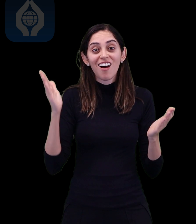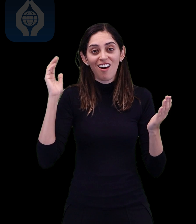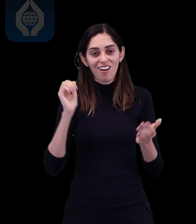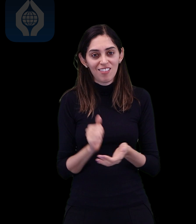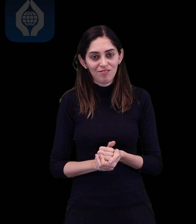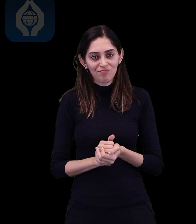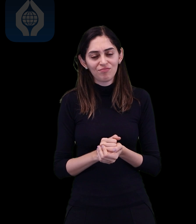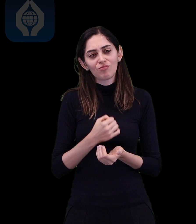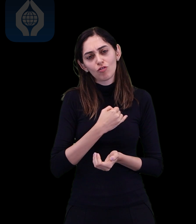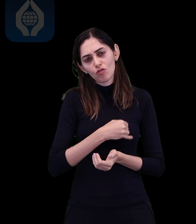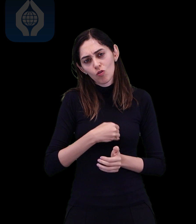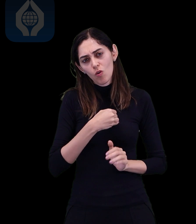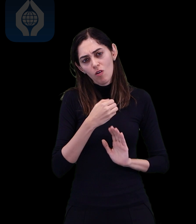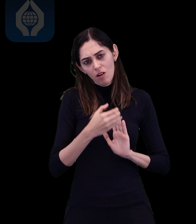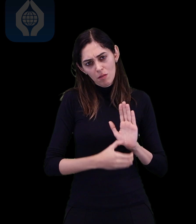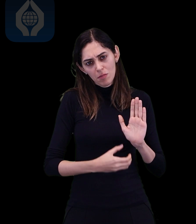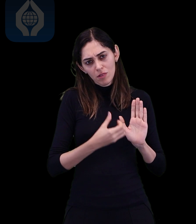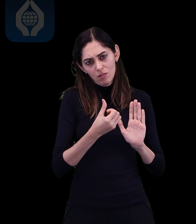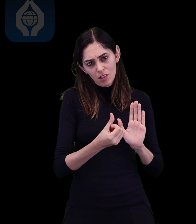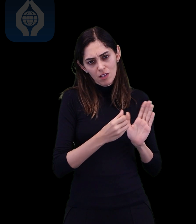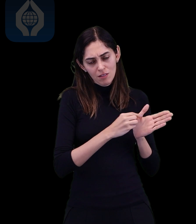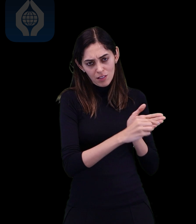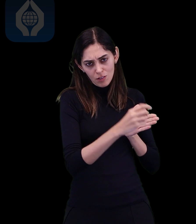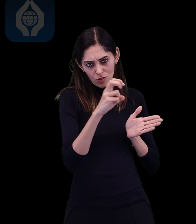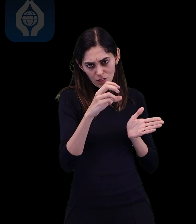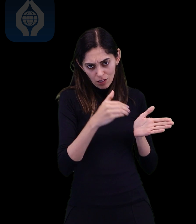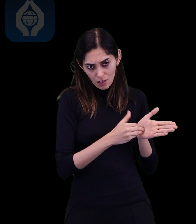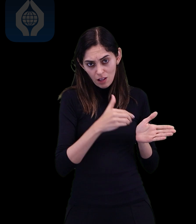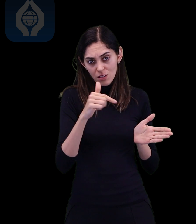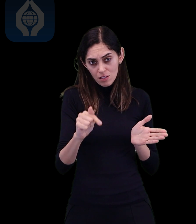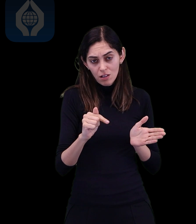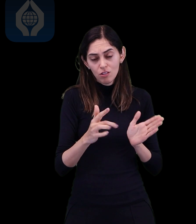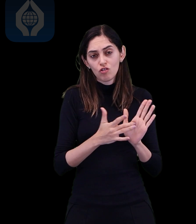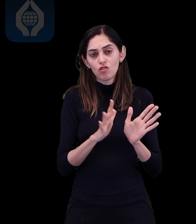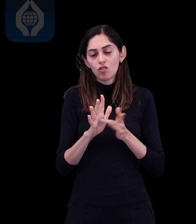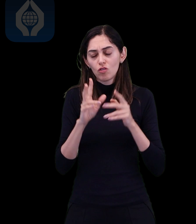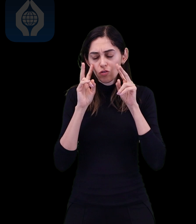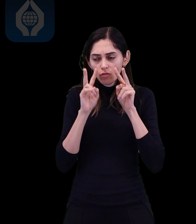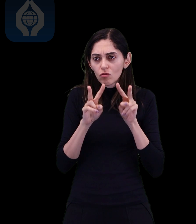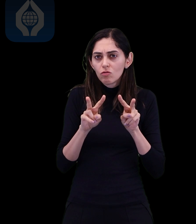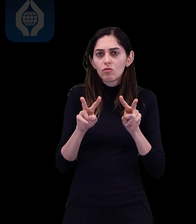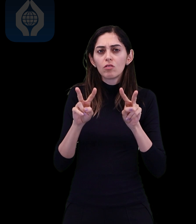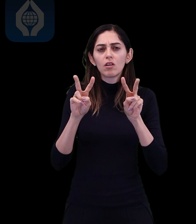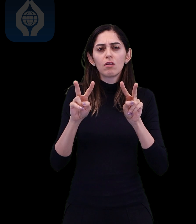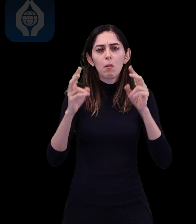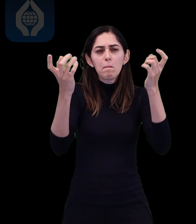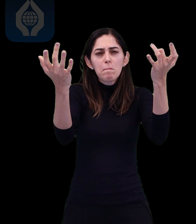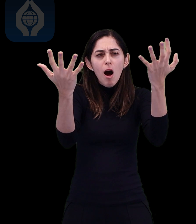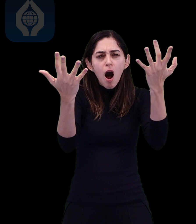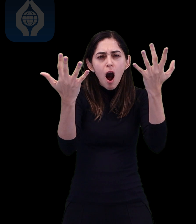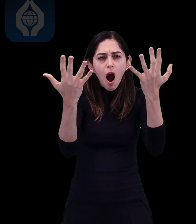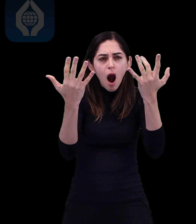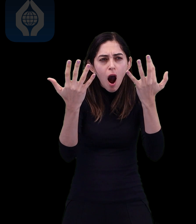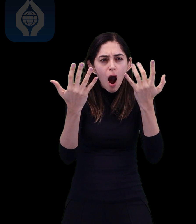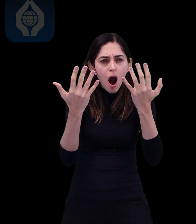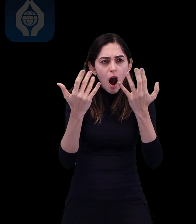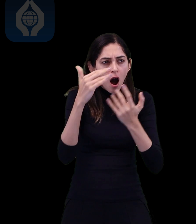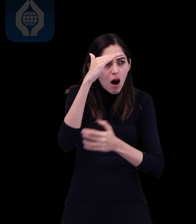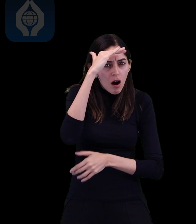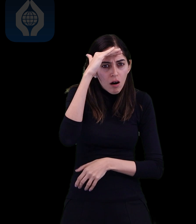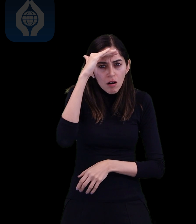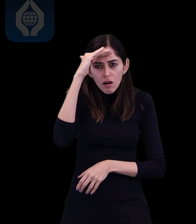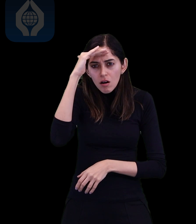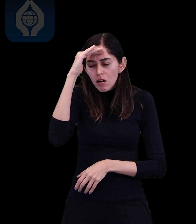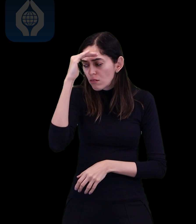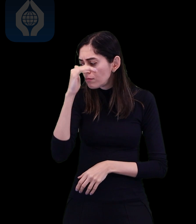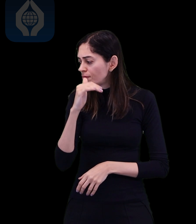afinal. Em João 6, 5 a 7 está escrito: quando Jesus ergueu os olhos e viu uma grande multidão que estava vindo para